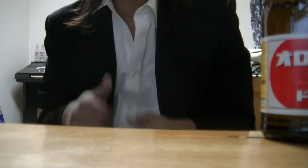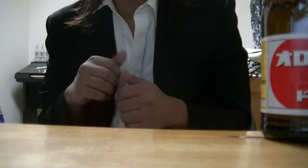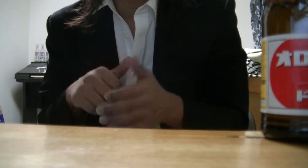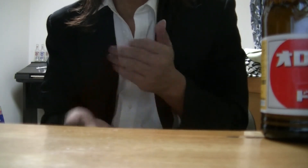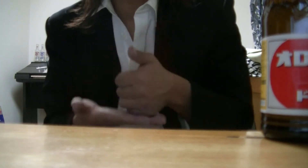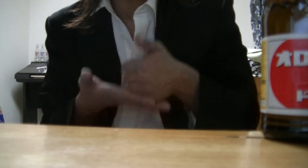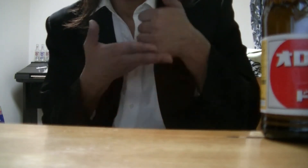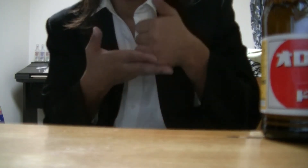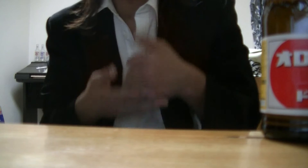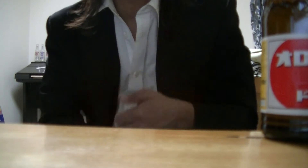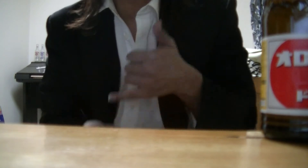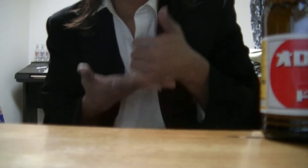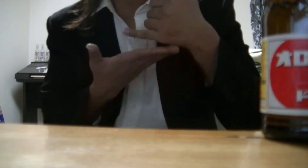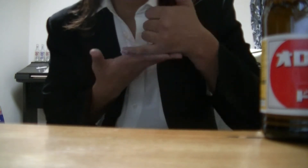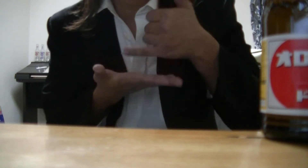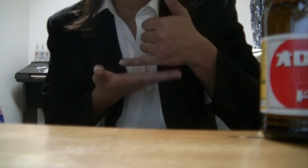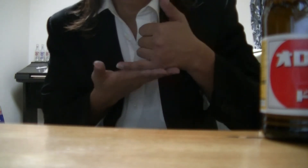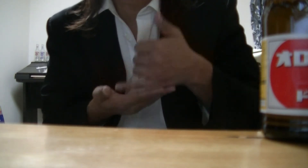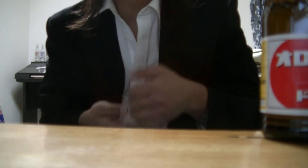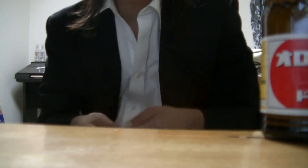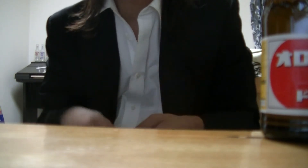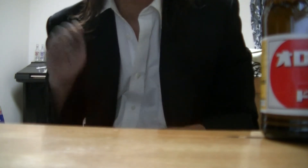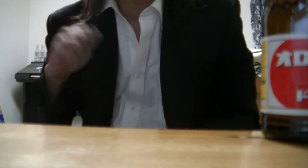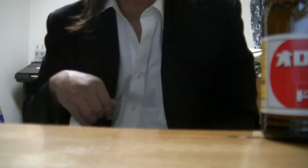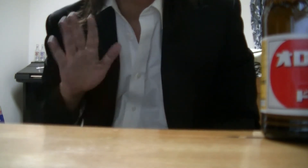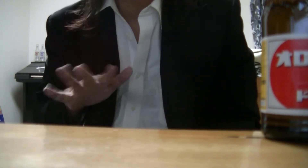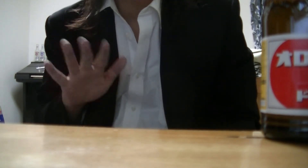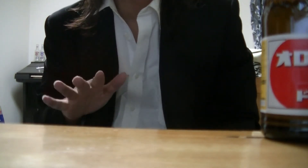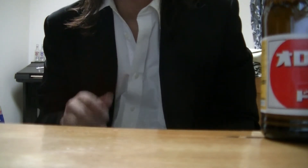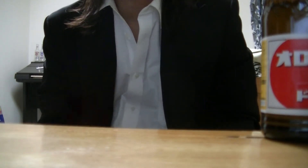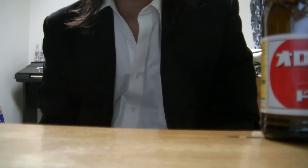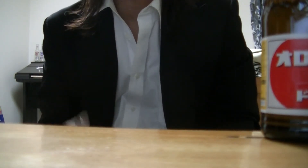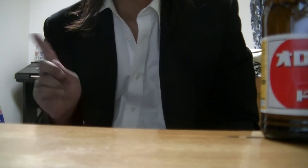店舗ビジネスだもんね。ああ、店長だったらおすすめ何業？あ、